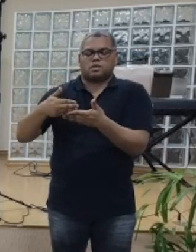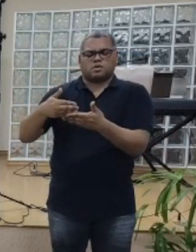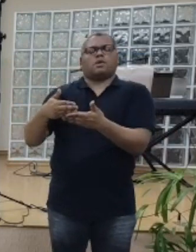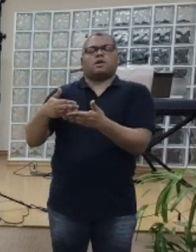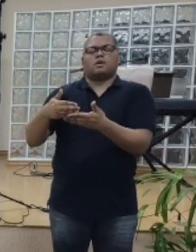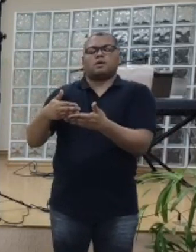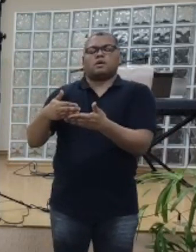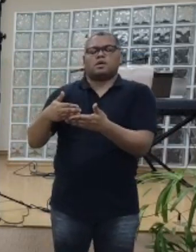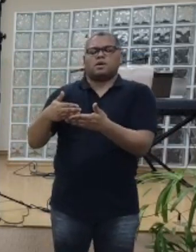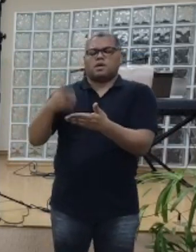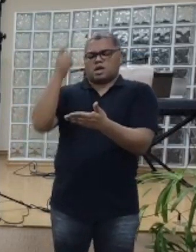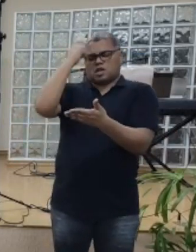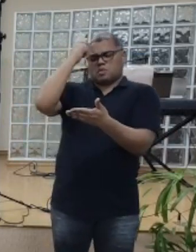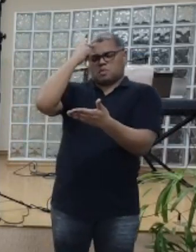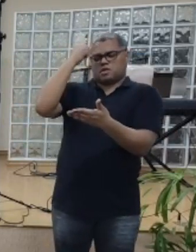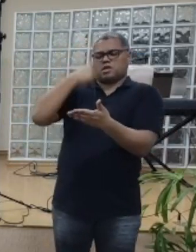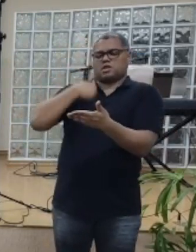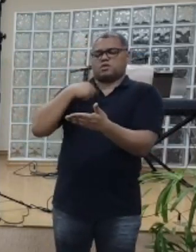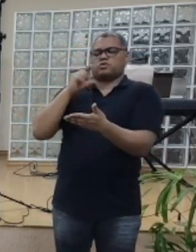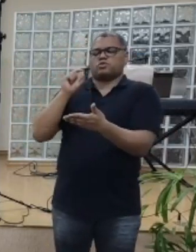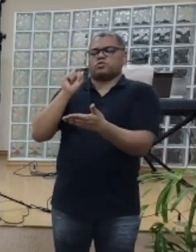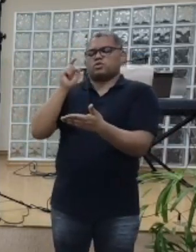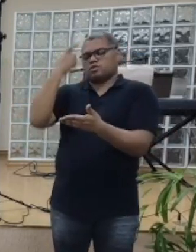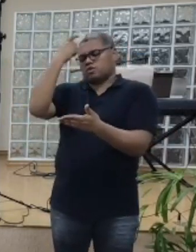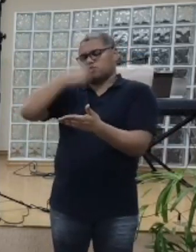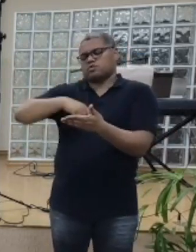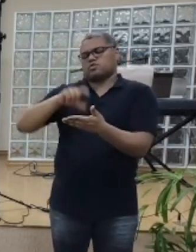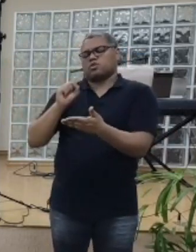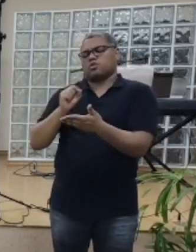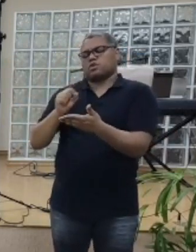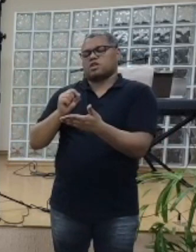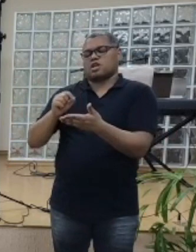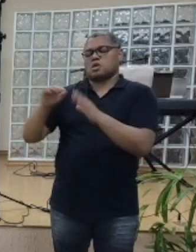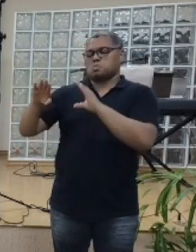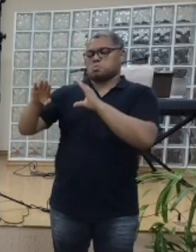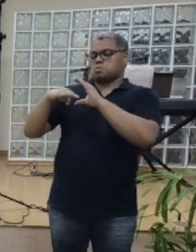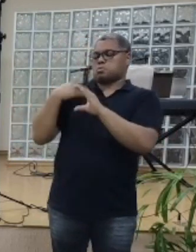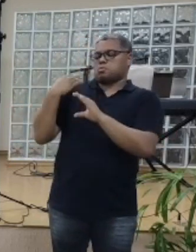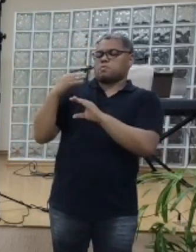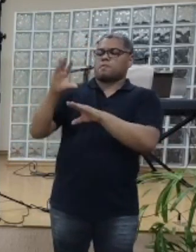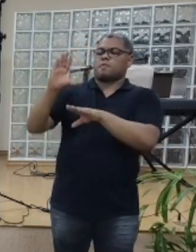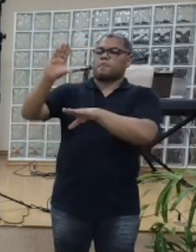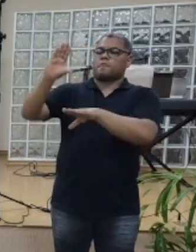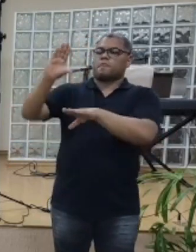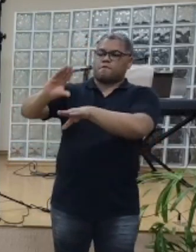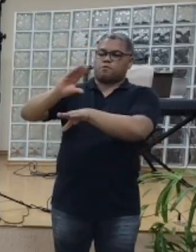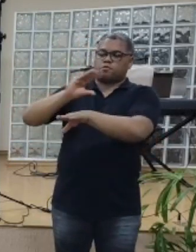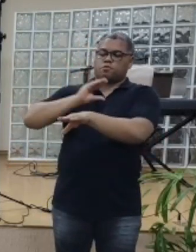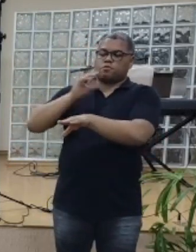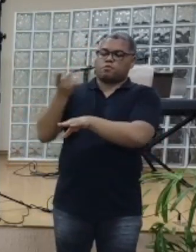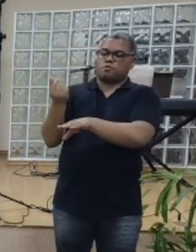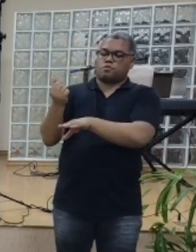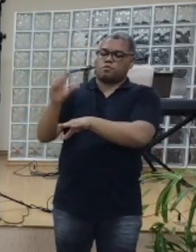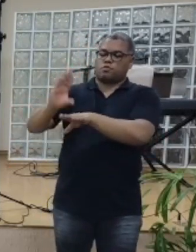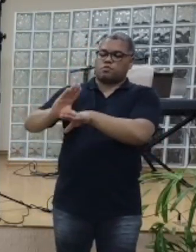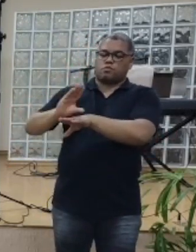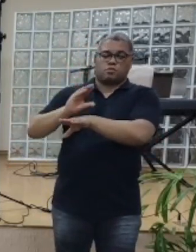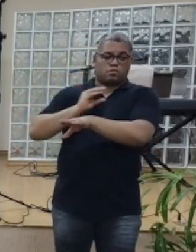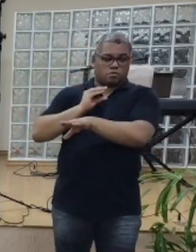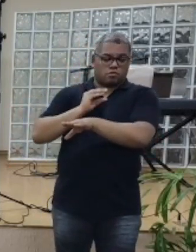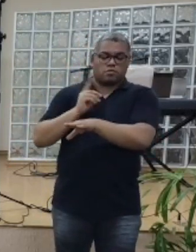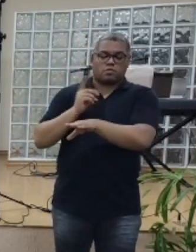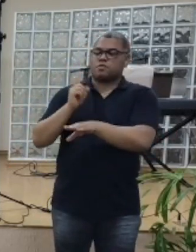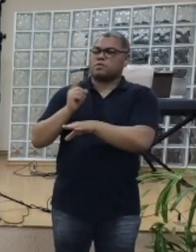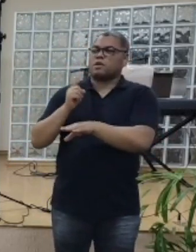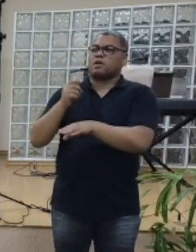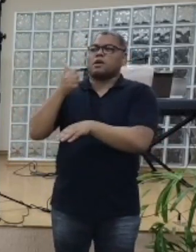quem ele pensa que eu sou? Ela falou: não, acho que tem algum engano aqui. Me dá o telegrama aqui. Aí ela pega o telegrama e falou assim: não,